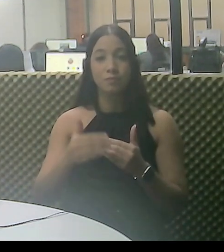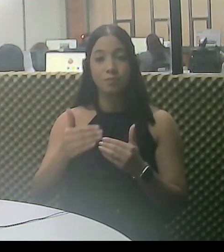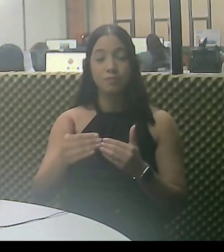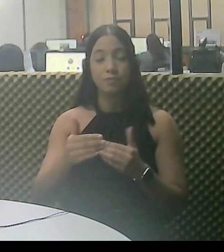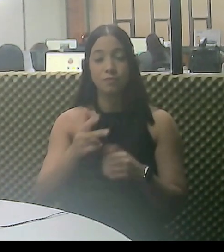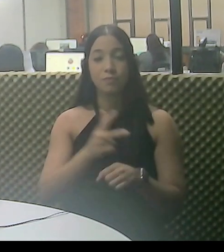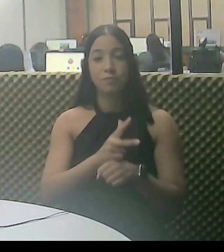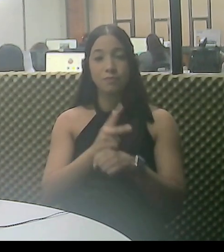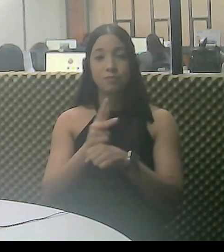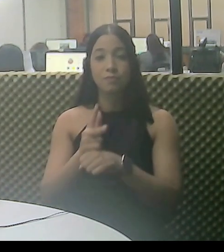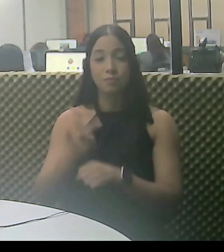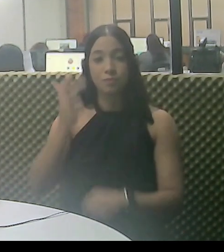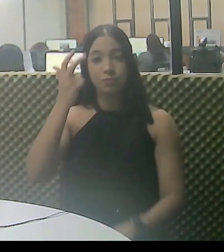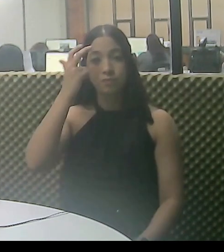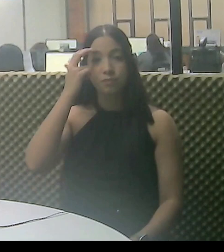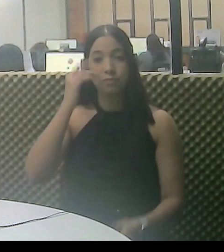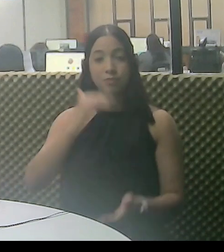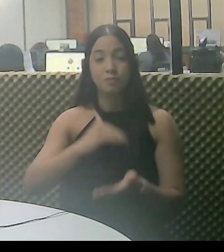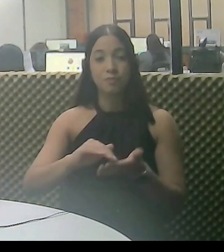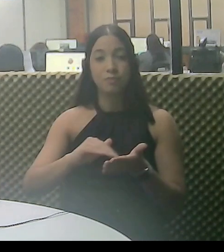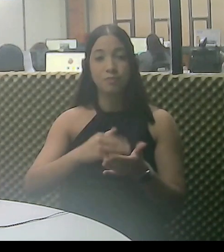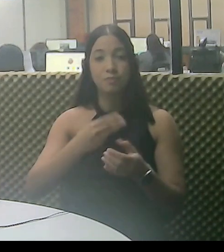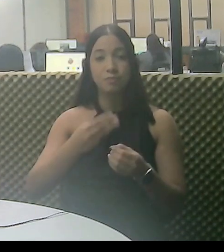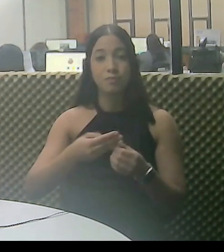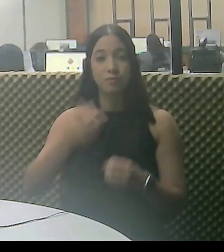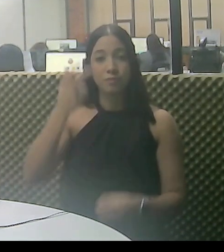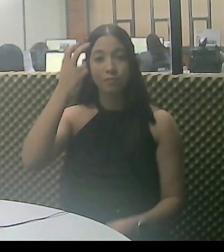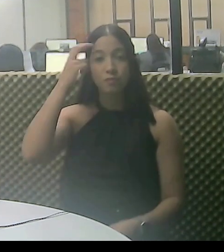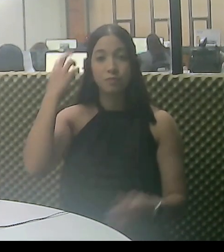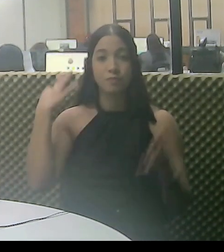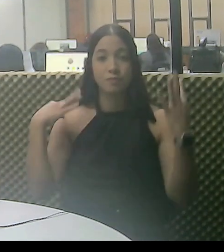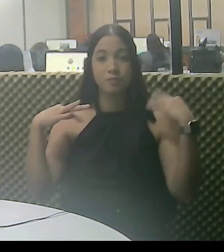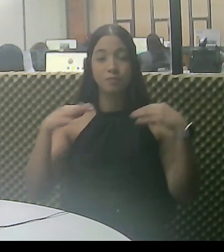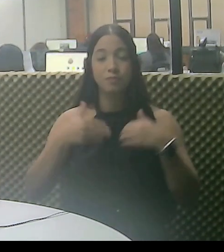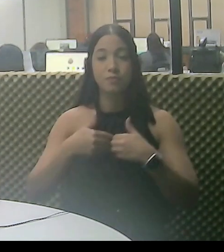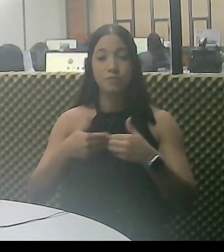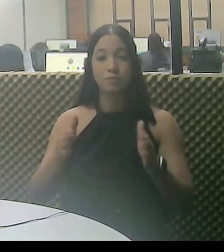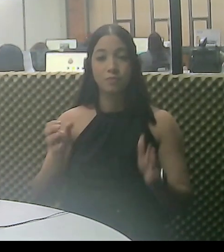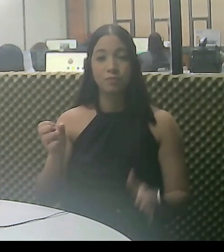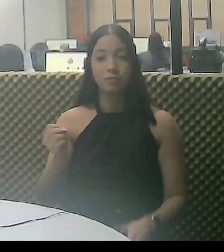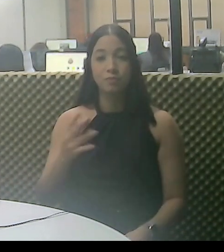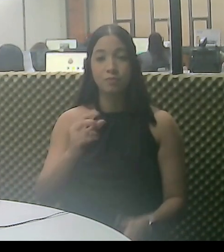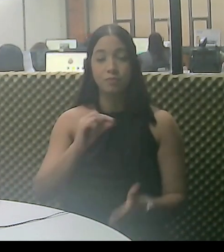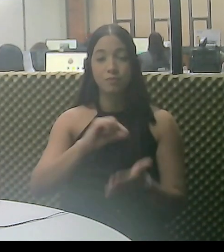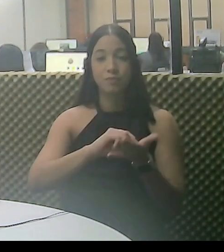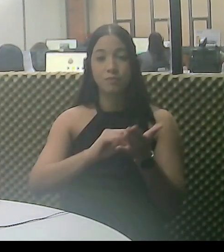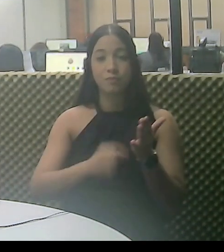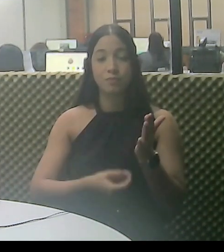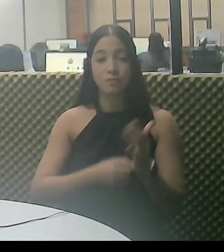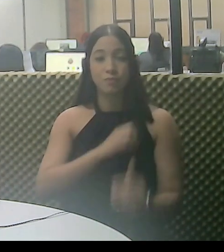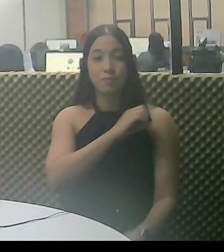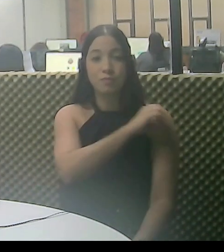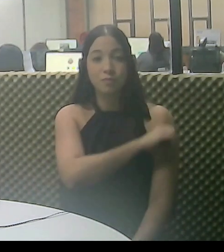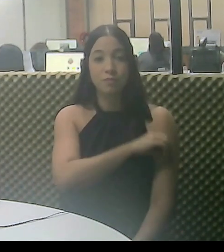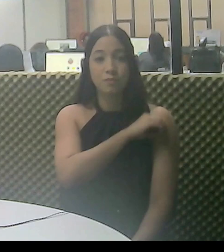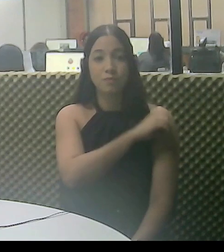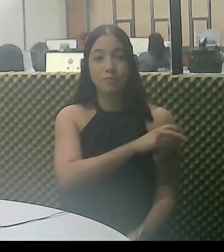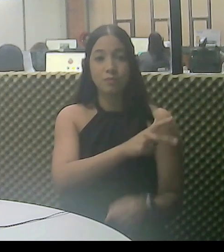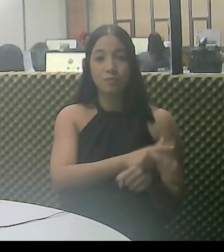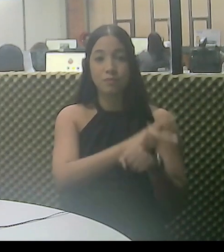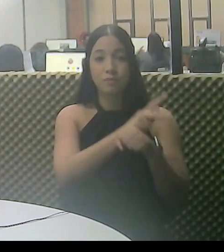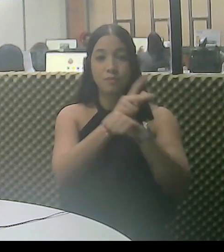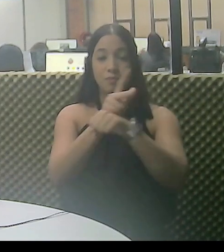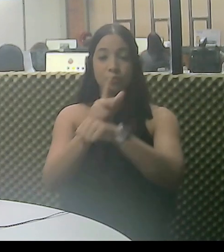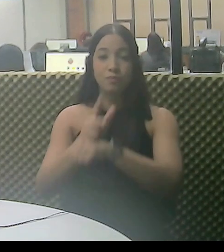Usinas Culturais, a Secretaria Municipal de Cultura e Turismo abriu hoje novas inscrições. As oficinas de produção